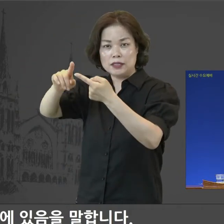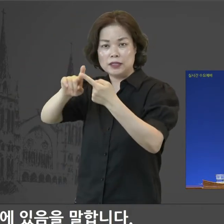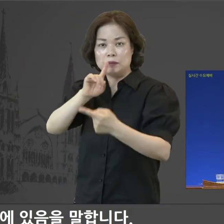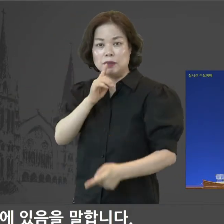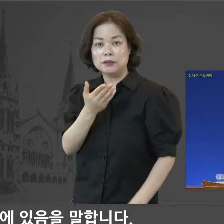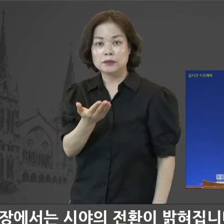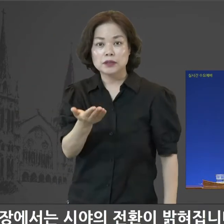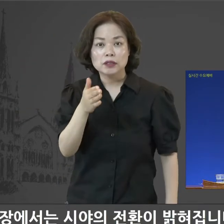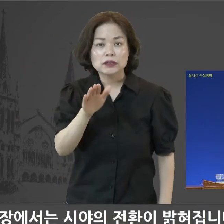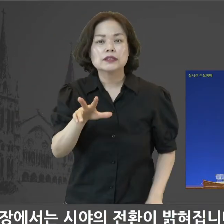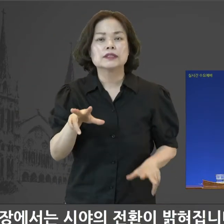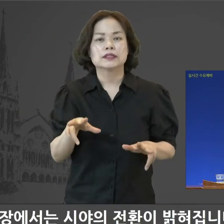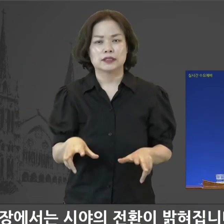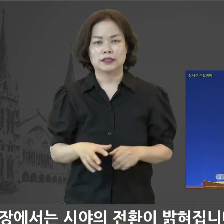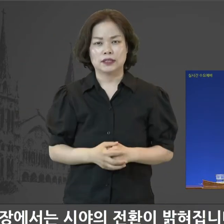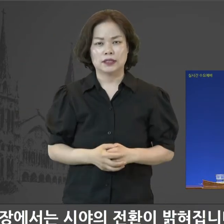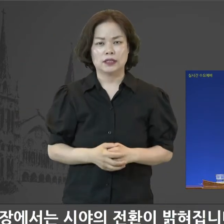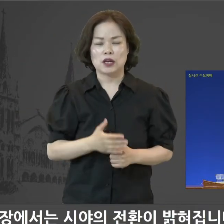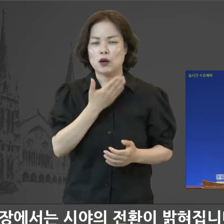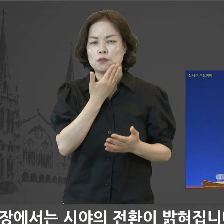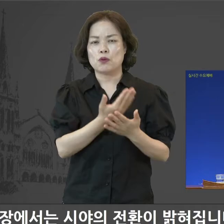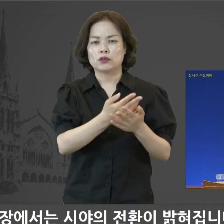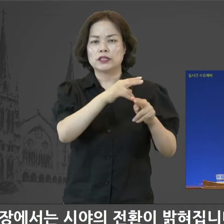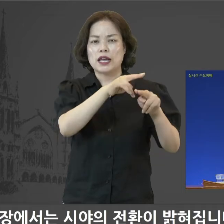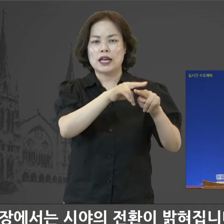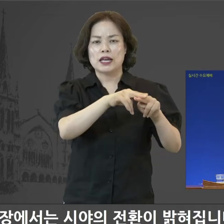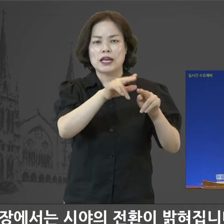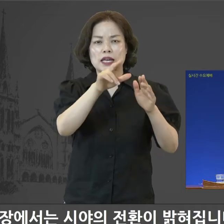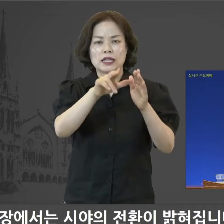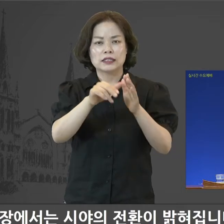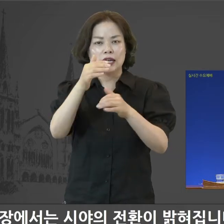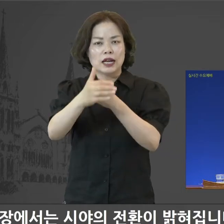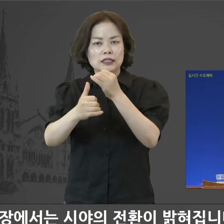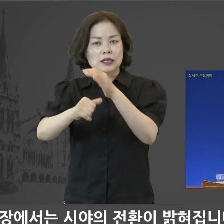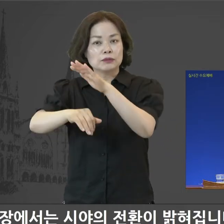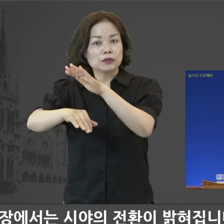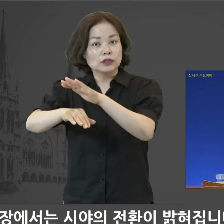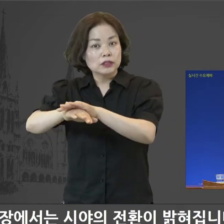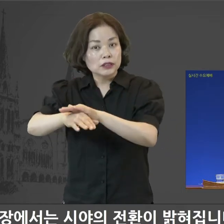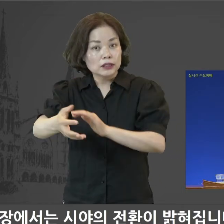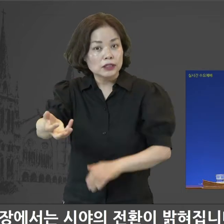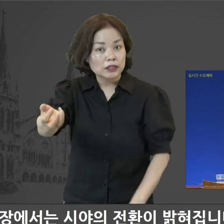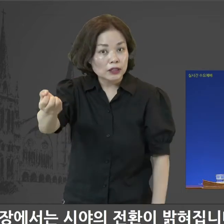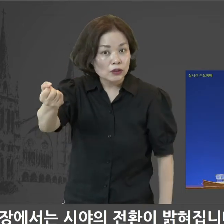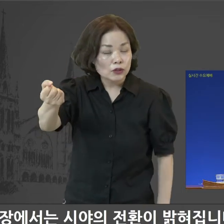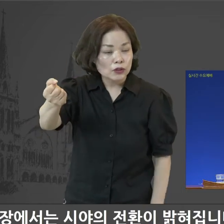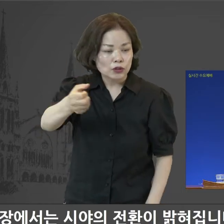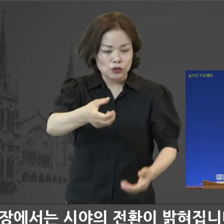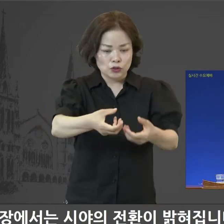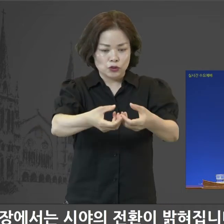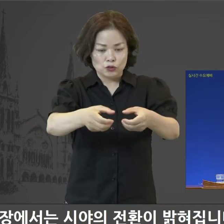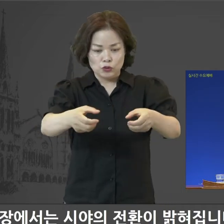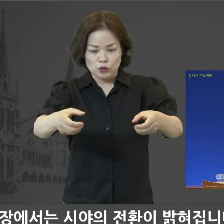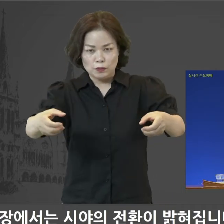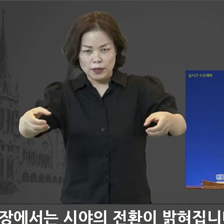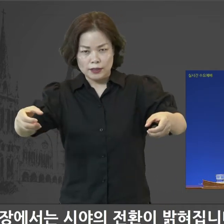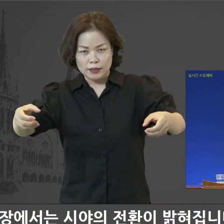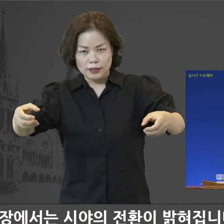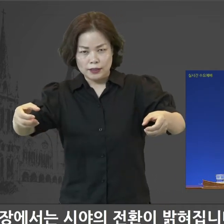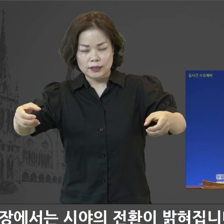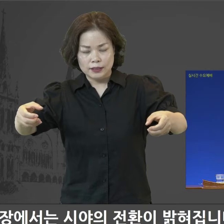있었는데요. 이제는 보좌에 앉으신 하나님의 손에 들려있는 두루마리로